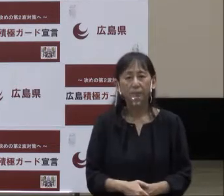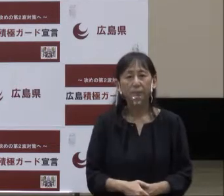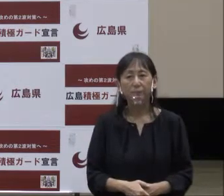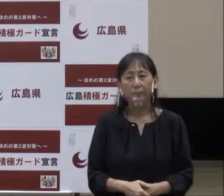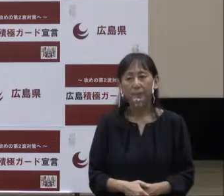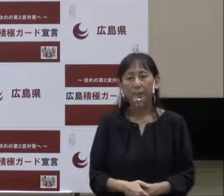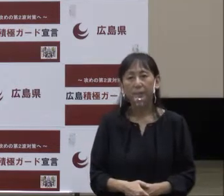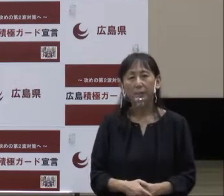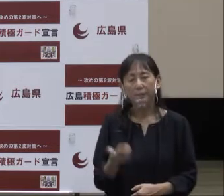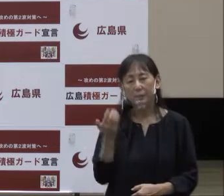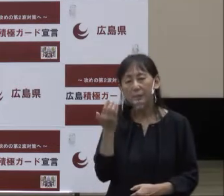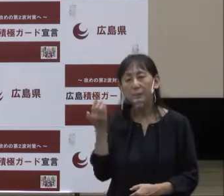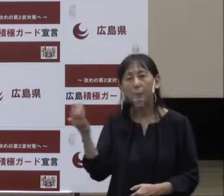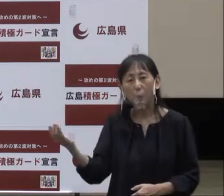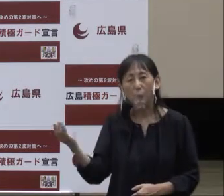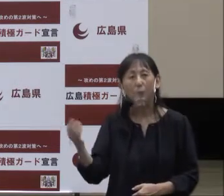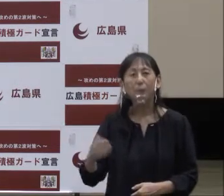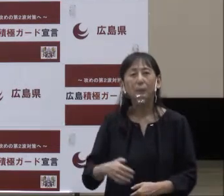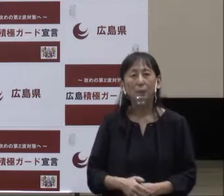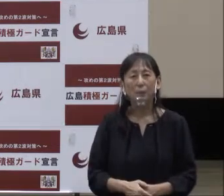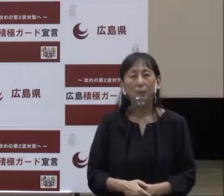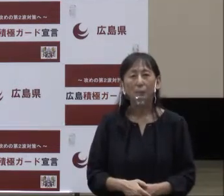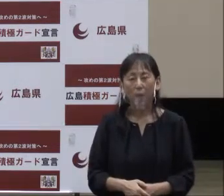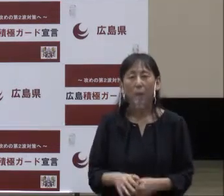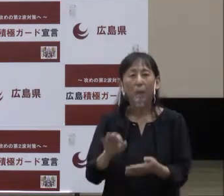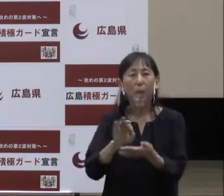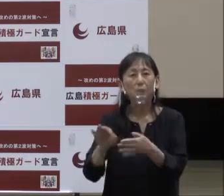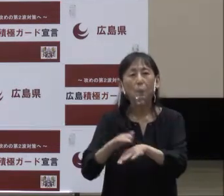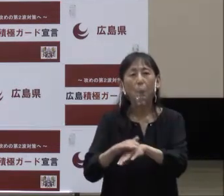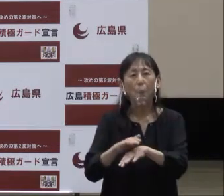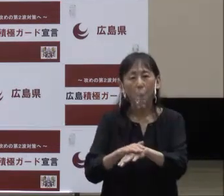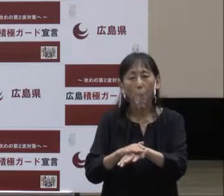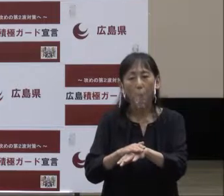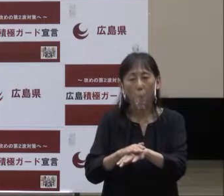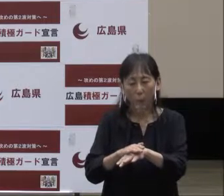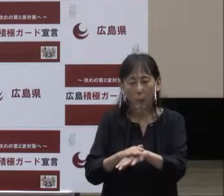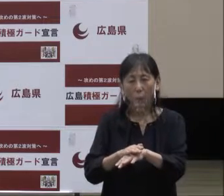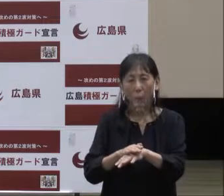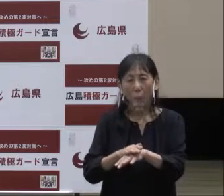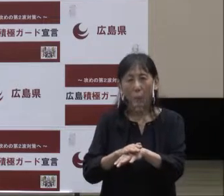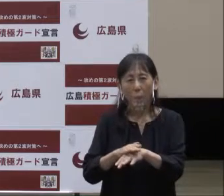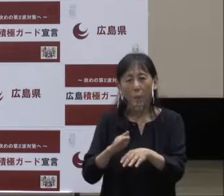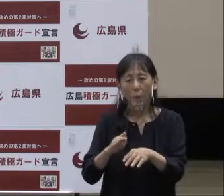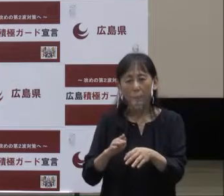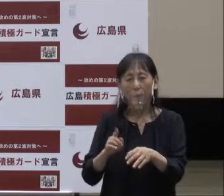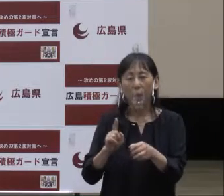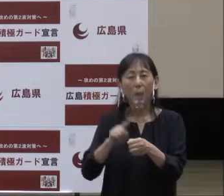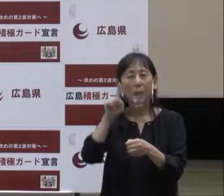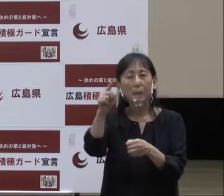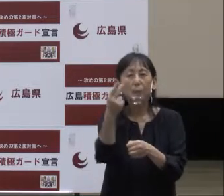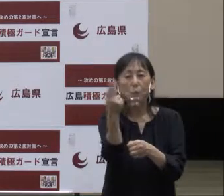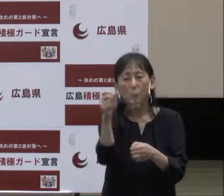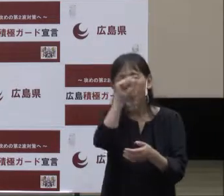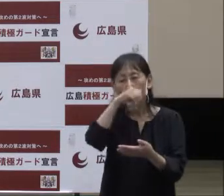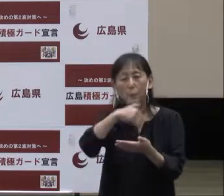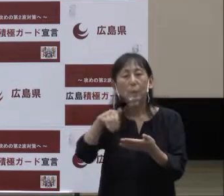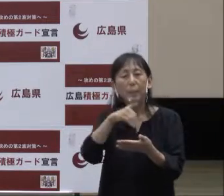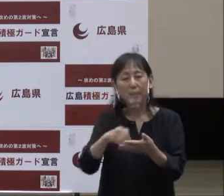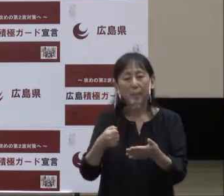すみません、念のため確認なんですけど、要はそれは理科生に関しては年度内にその来年度の予算措置をするまで